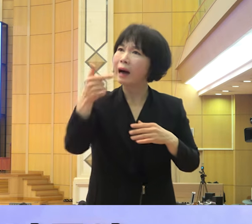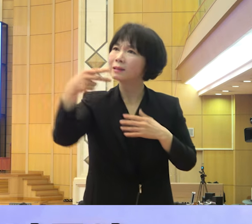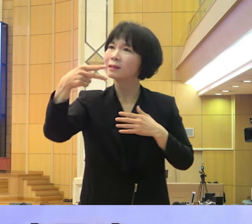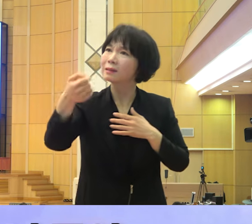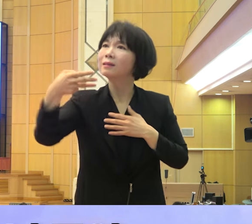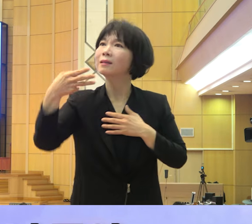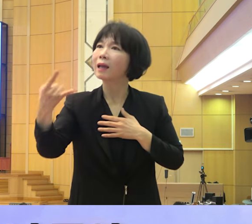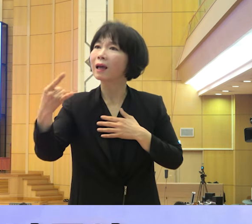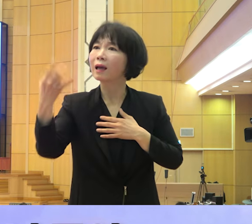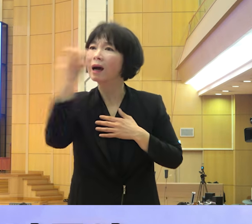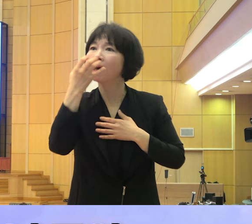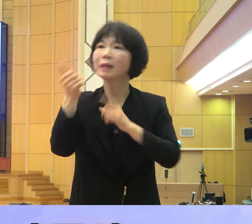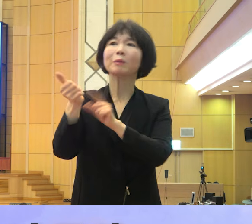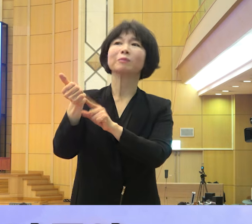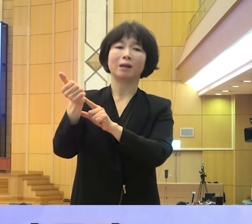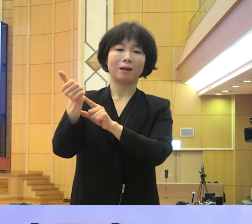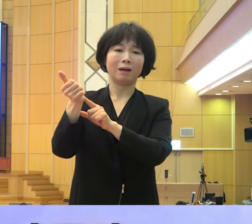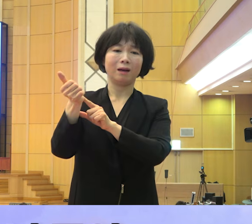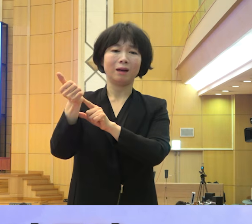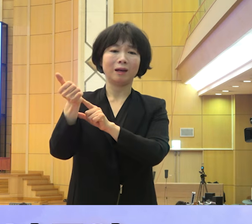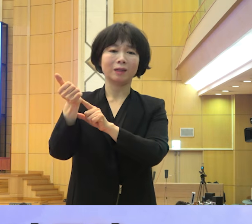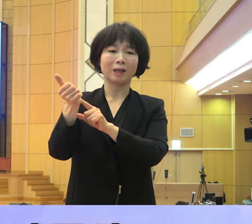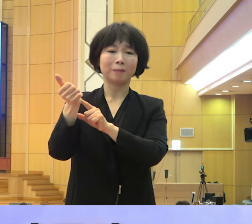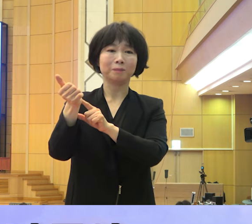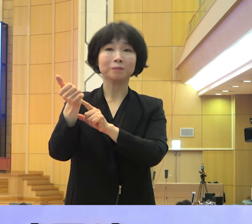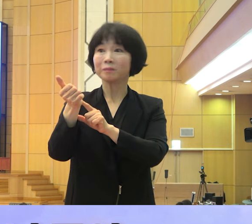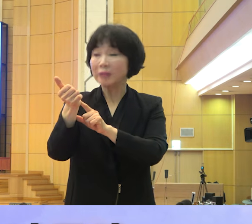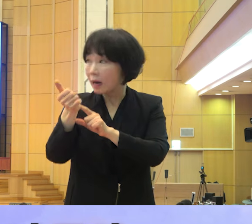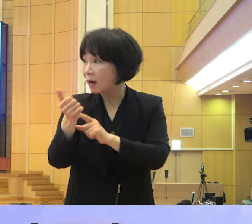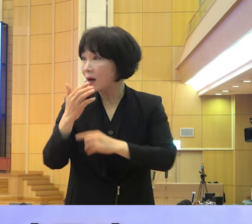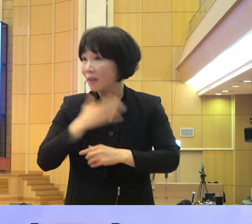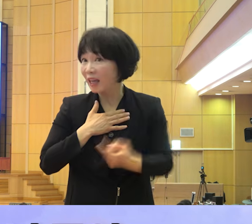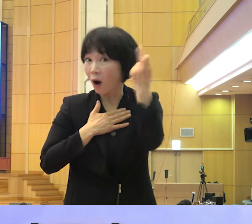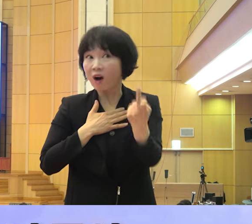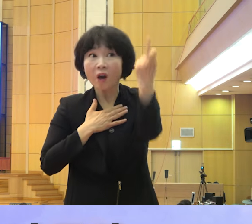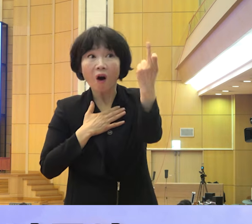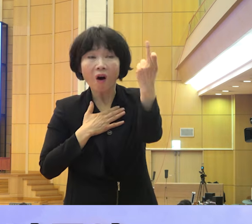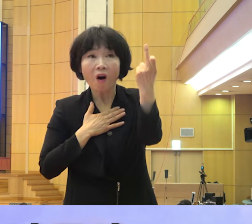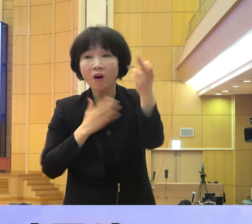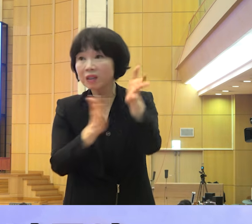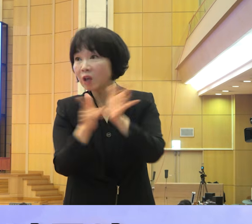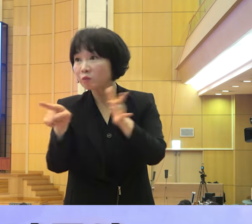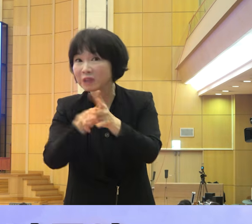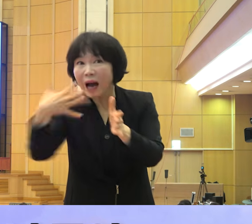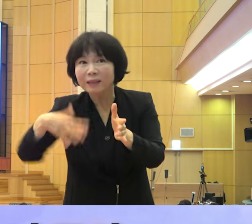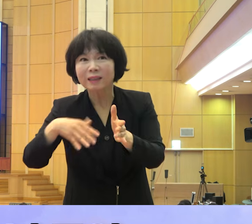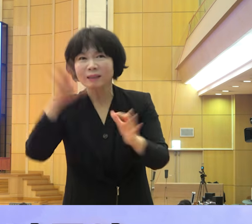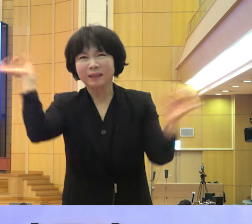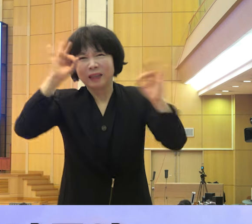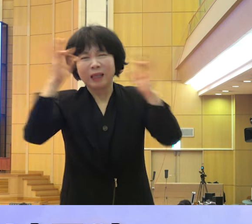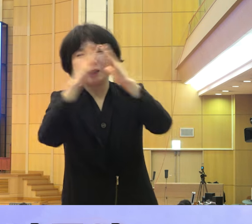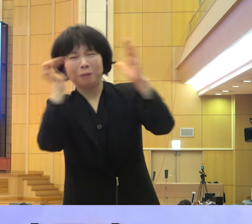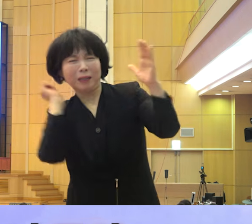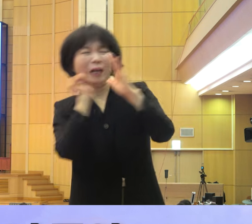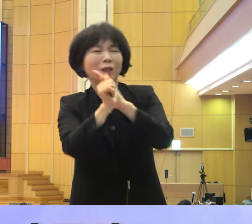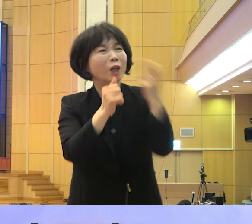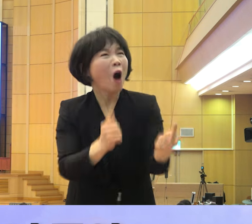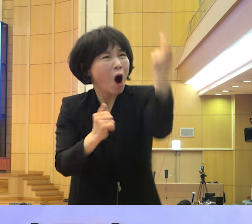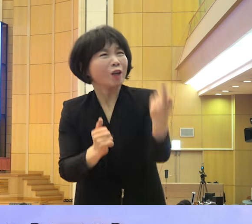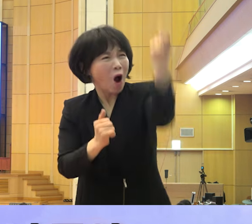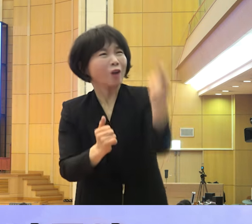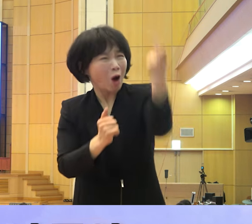정도로, 형님, 지금 얼마나 큰 은혜와 축복인지 형님은